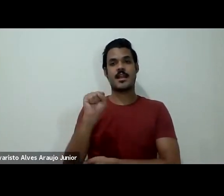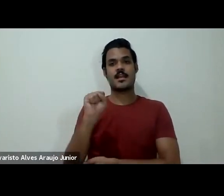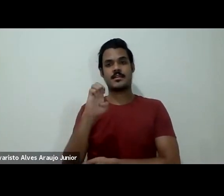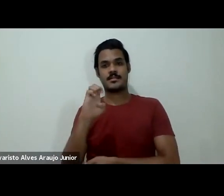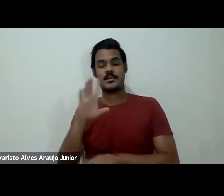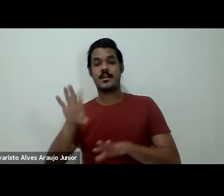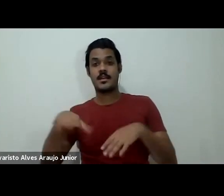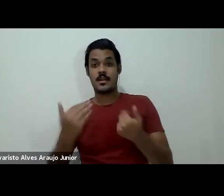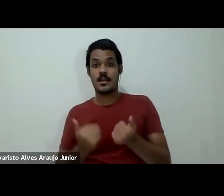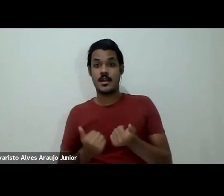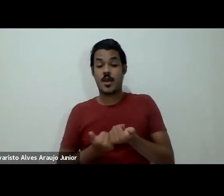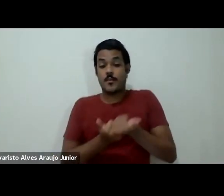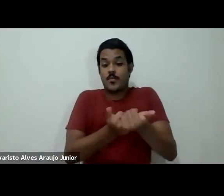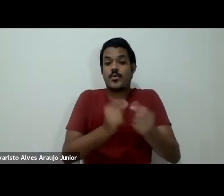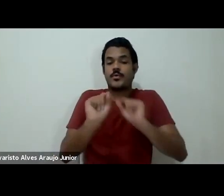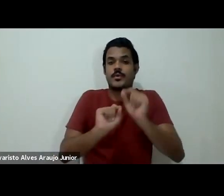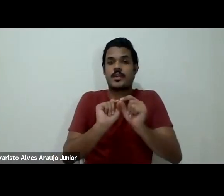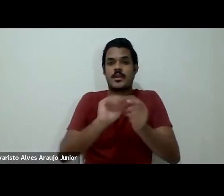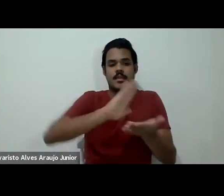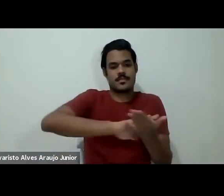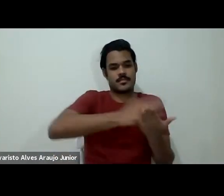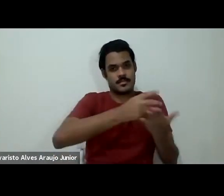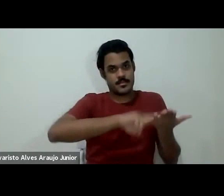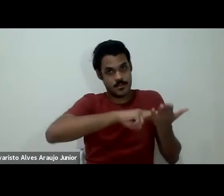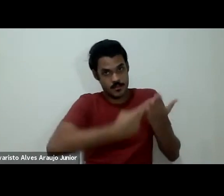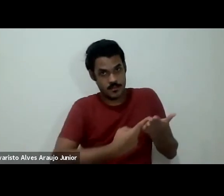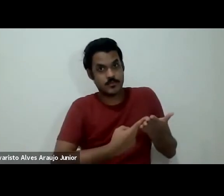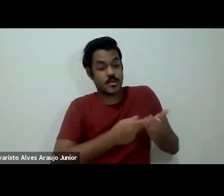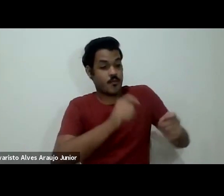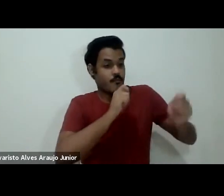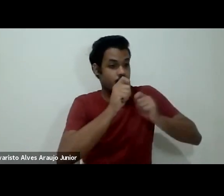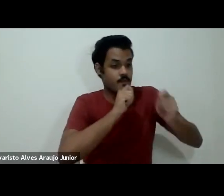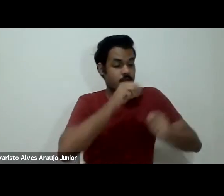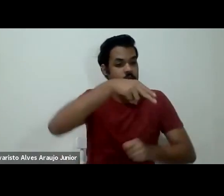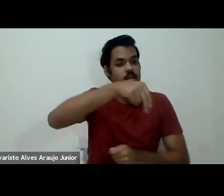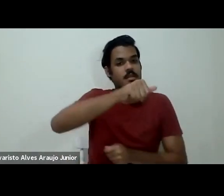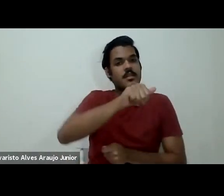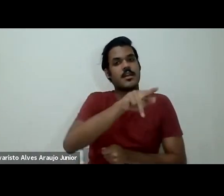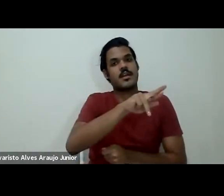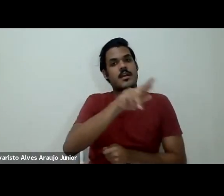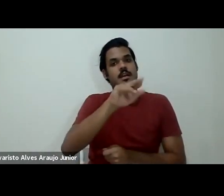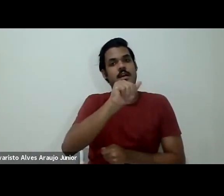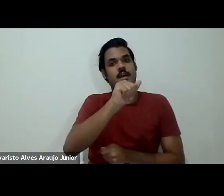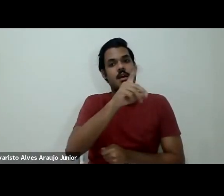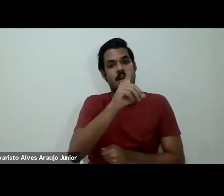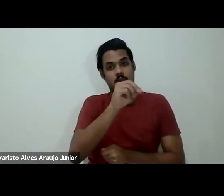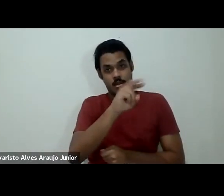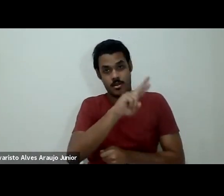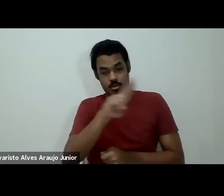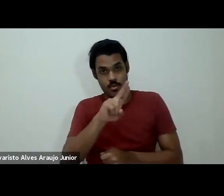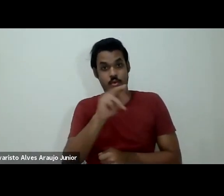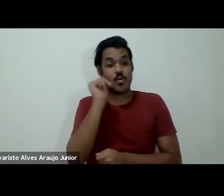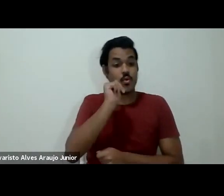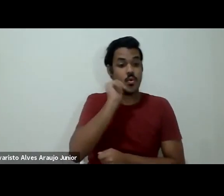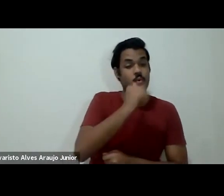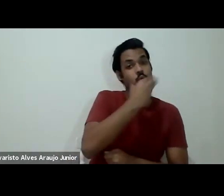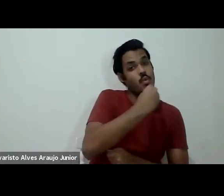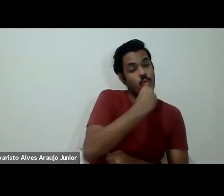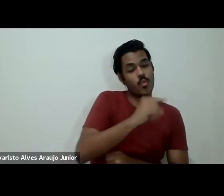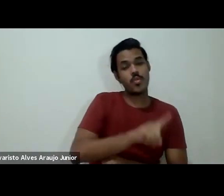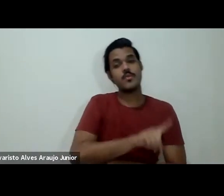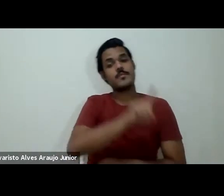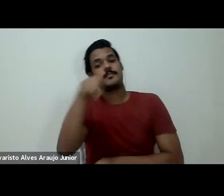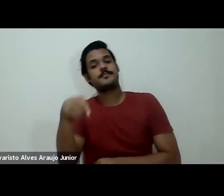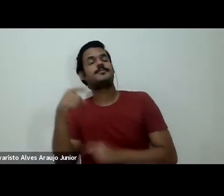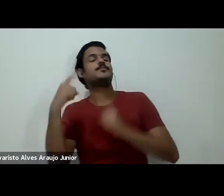a tradução das falas dos narradores, a narradora feminina e o narrador masculino, os sons que